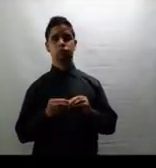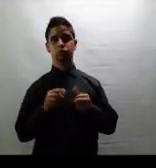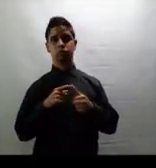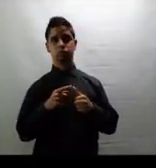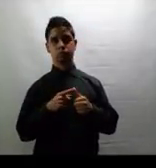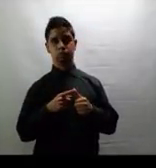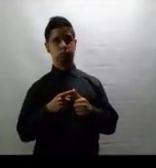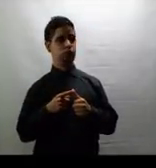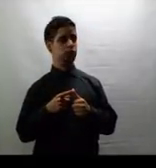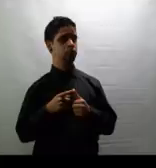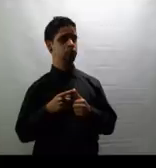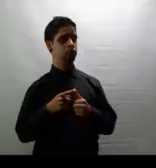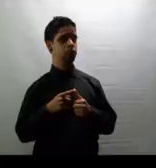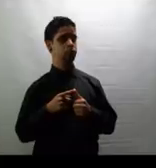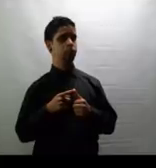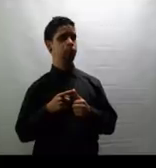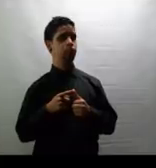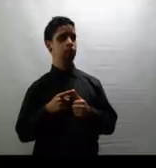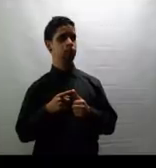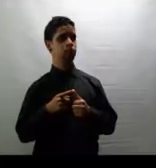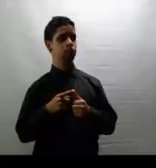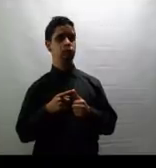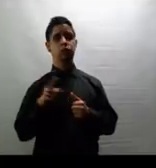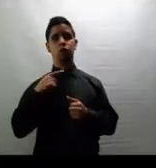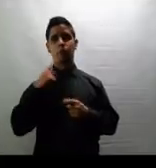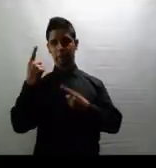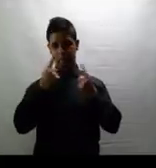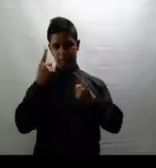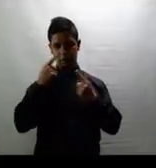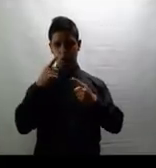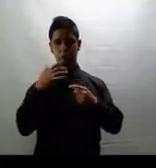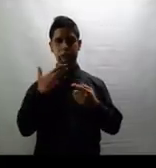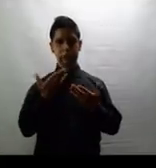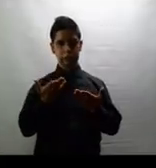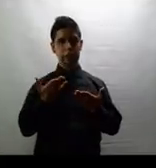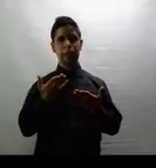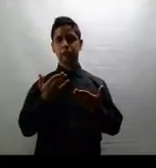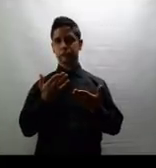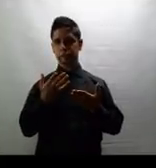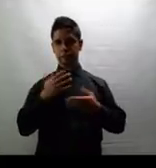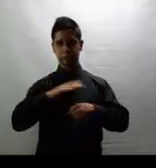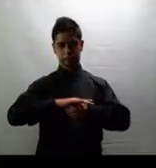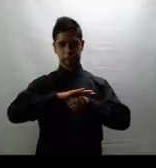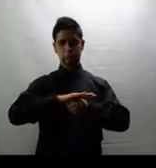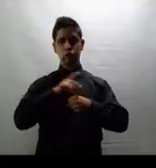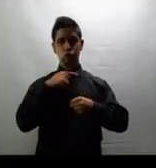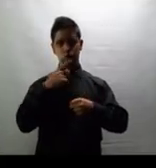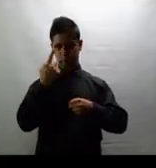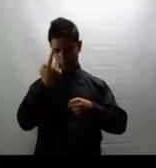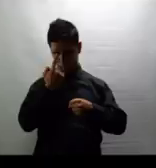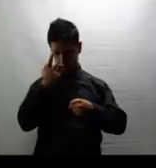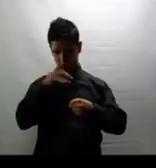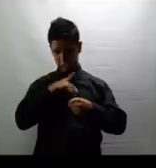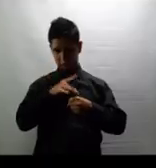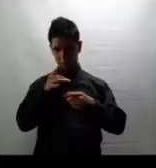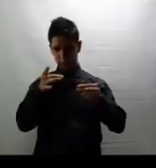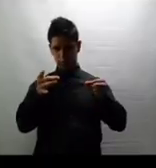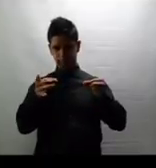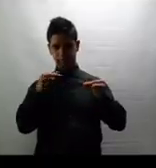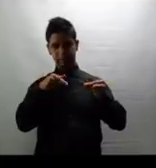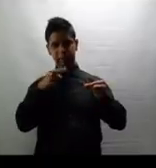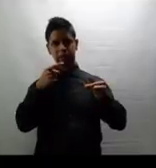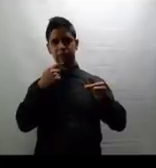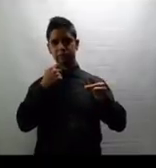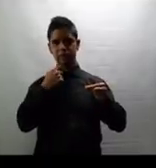intercepta y combate los pensamientos ansiosos la ansiedad se alimenta de la ansiedad obviamente la angustia que produce la